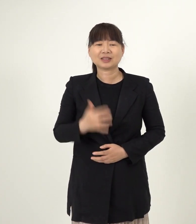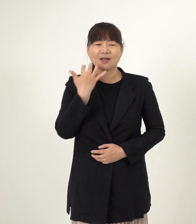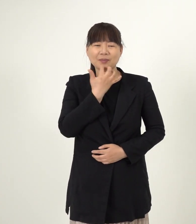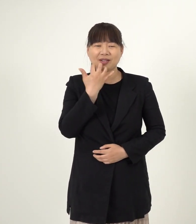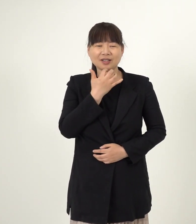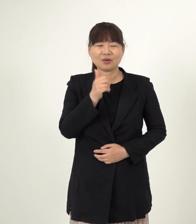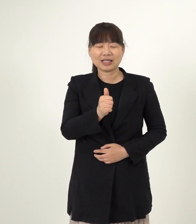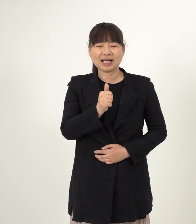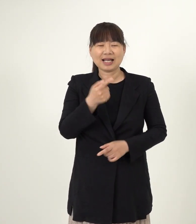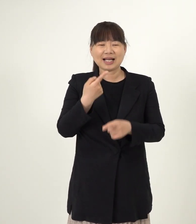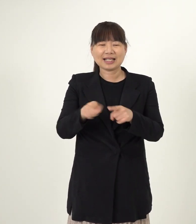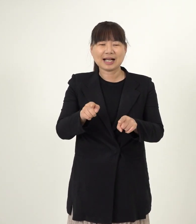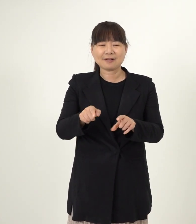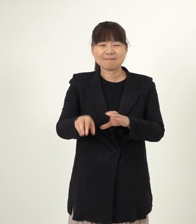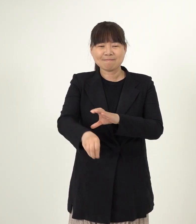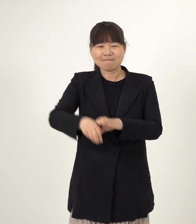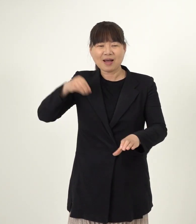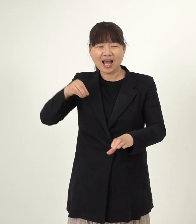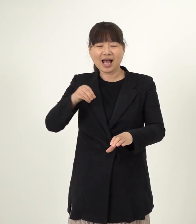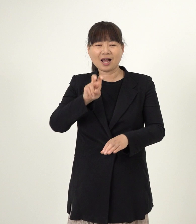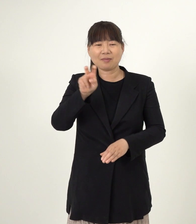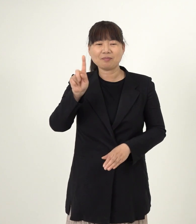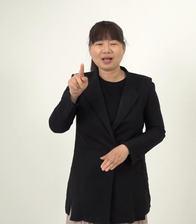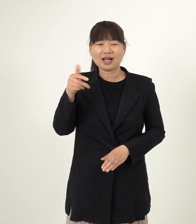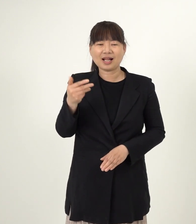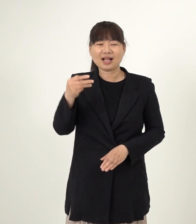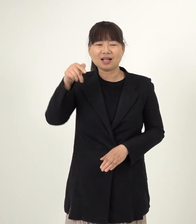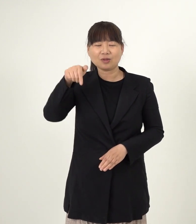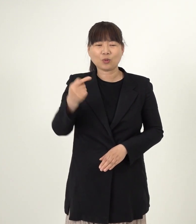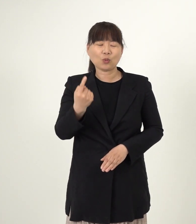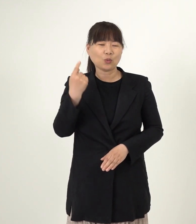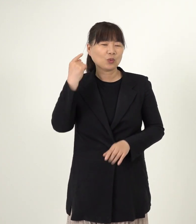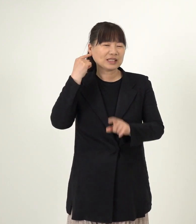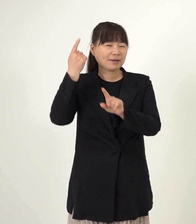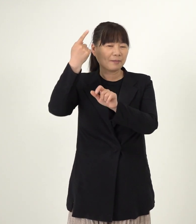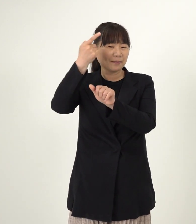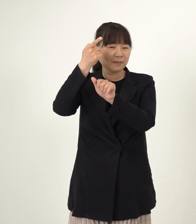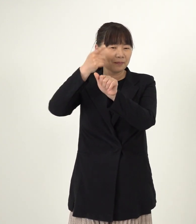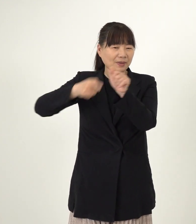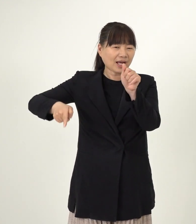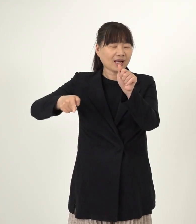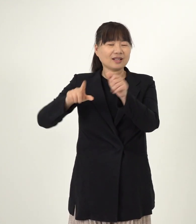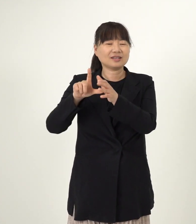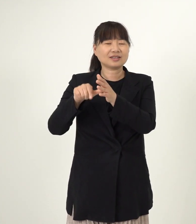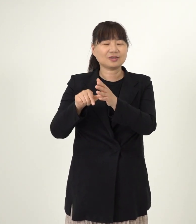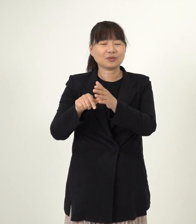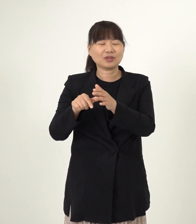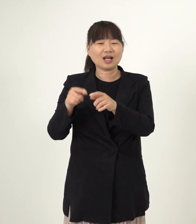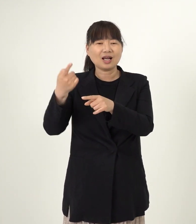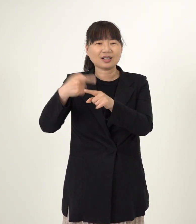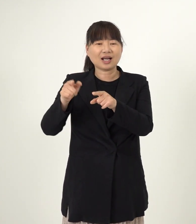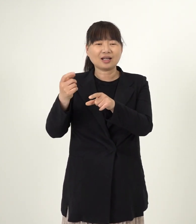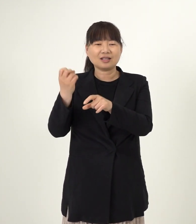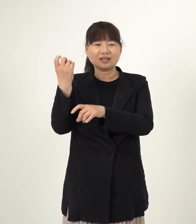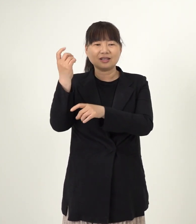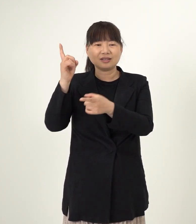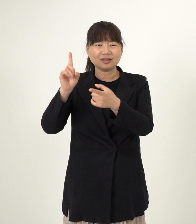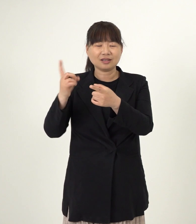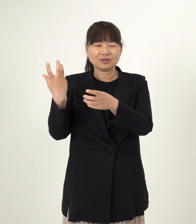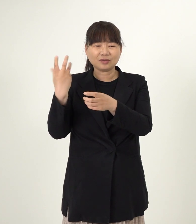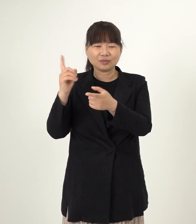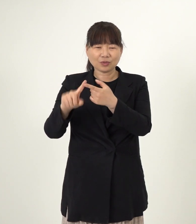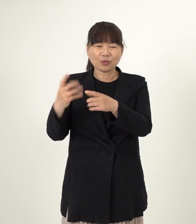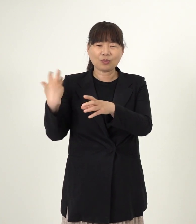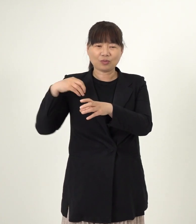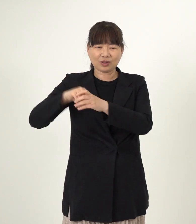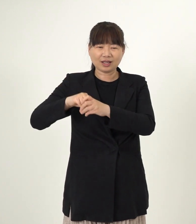베드로가 칼을 빼서 말고의 귀를 자를 때도 도록 칼집에 칼을 꽂아라. 내가